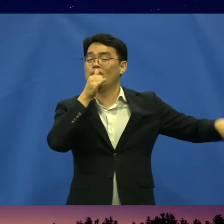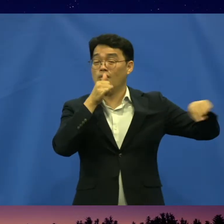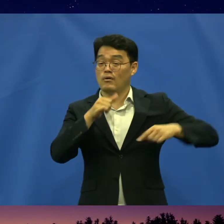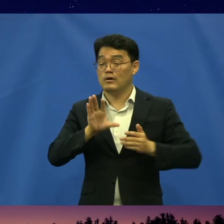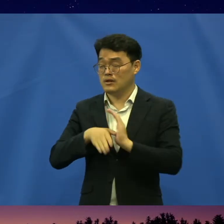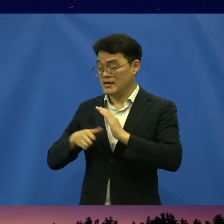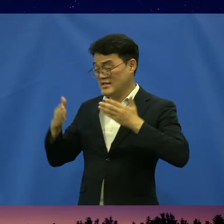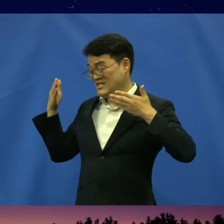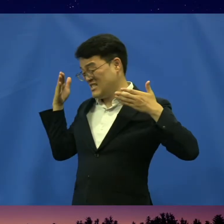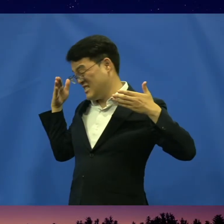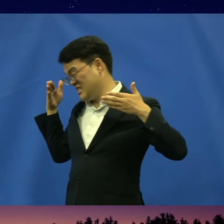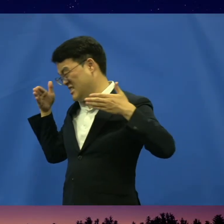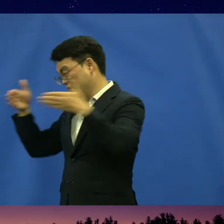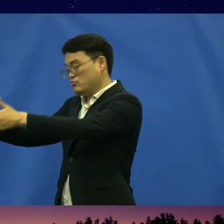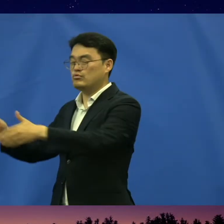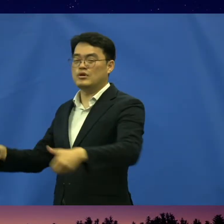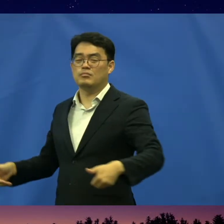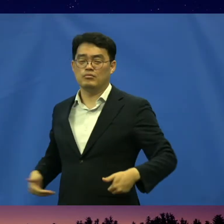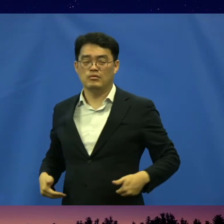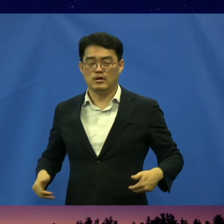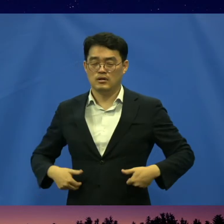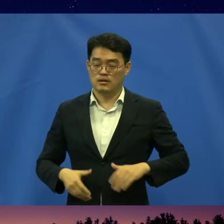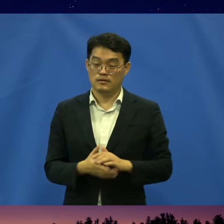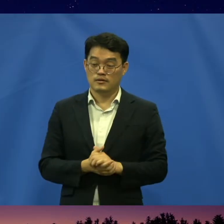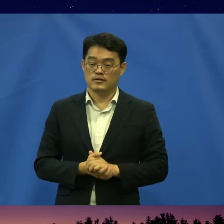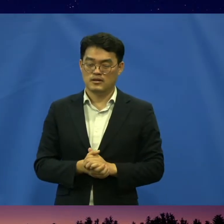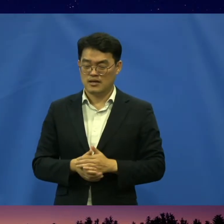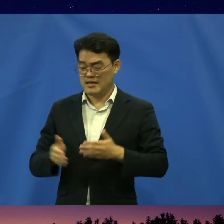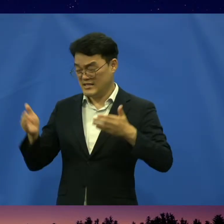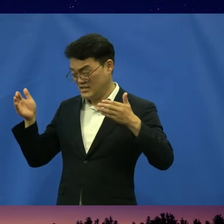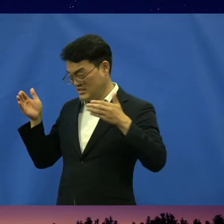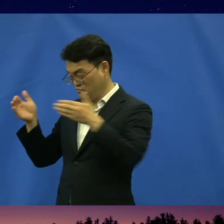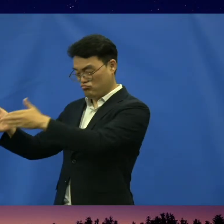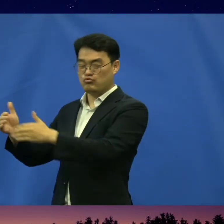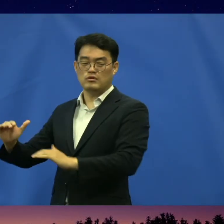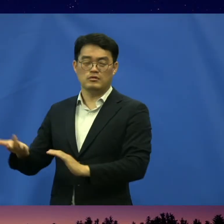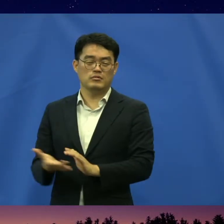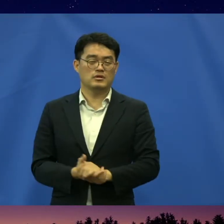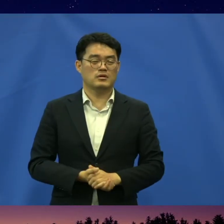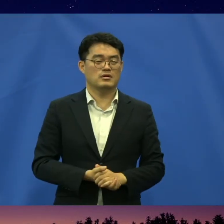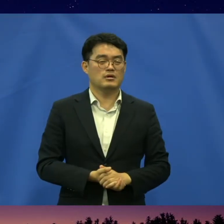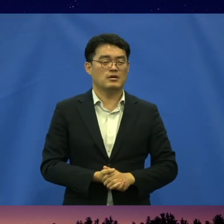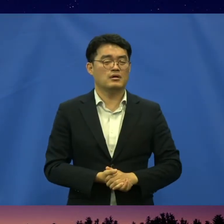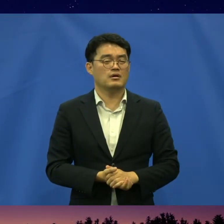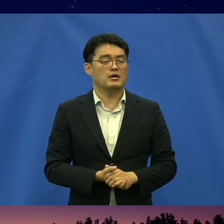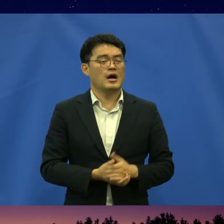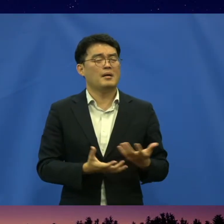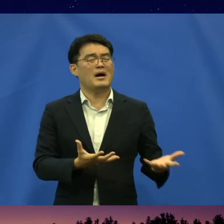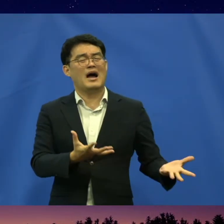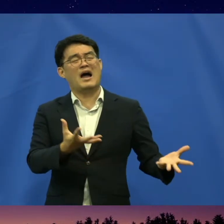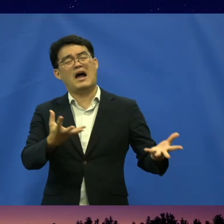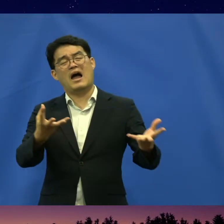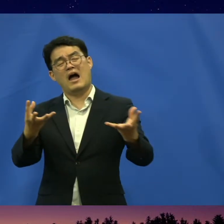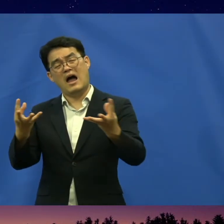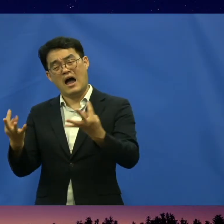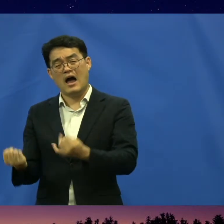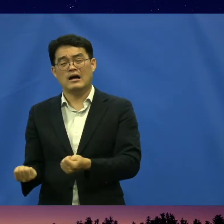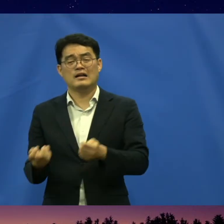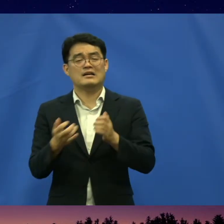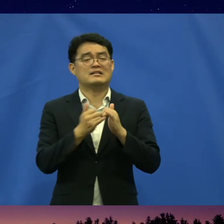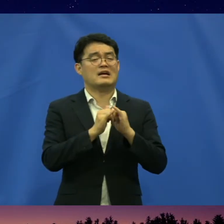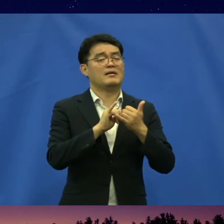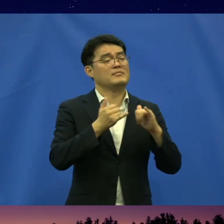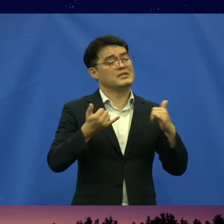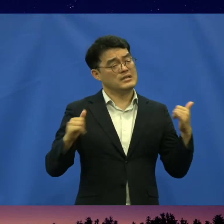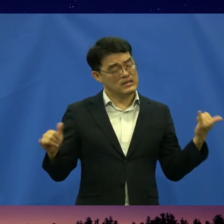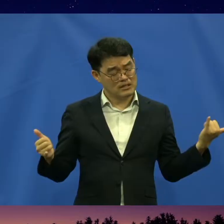집중력이 떨어지면 안 돼요. 집중력이 떨어지면 안 돼요. 많은 사람들이 그죠? 이런 주변에